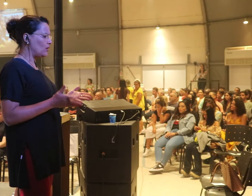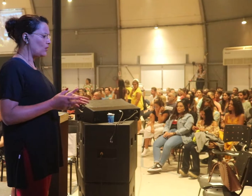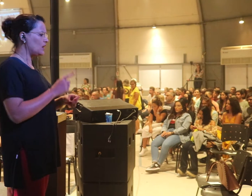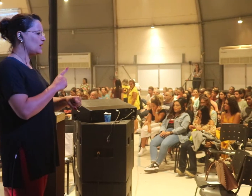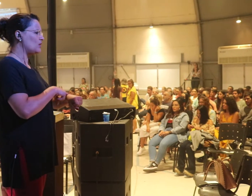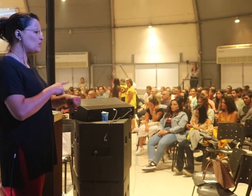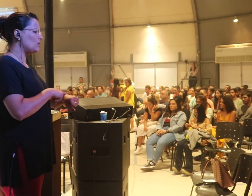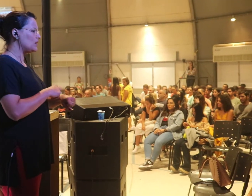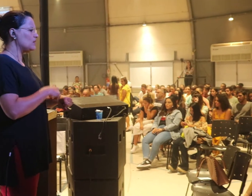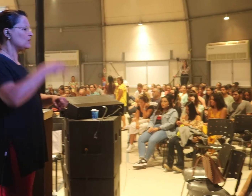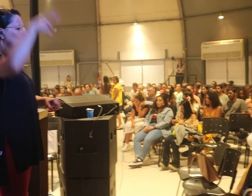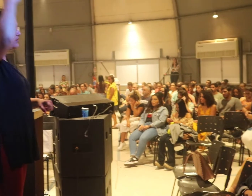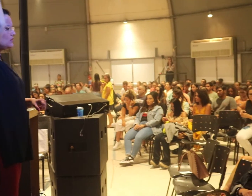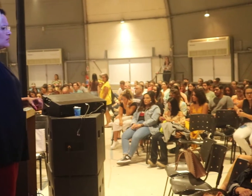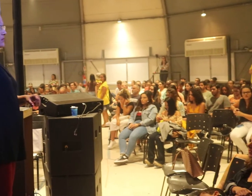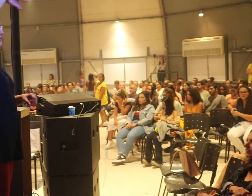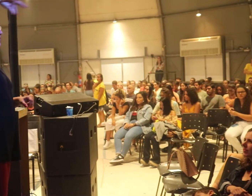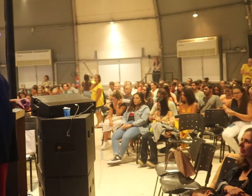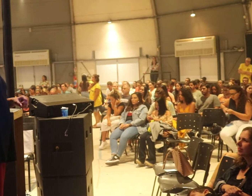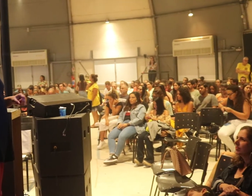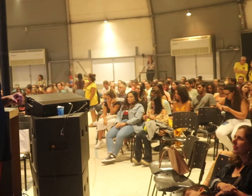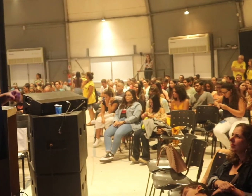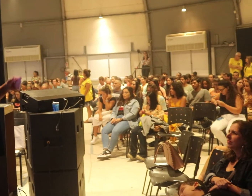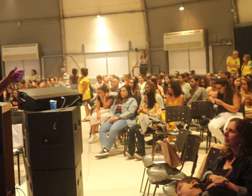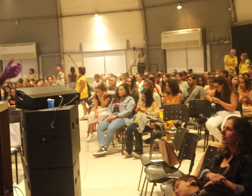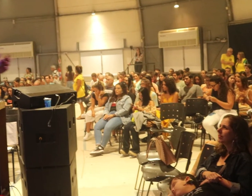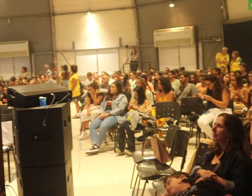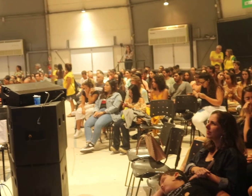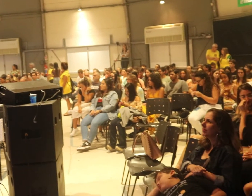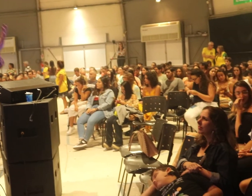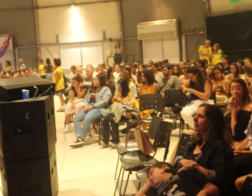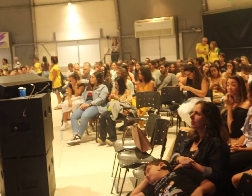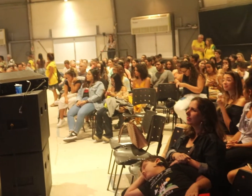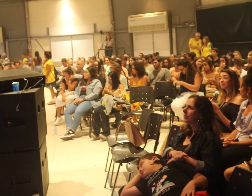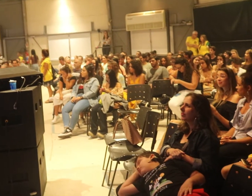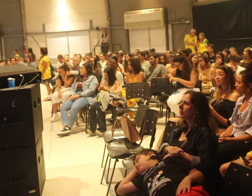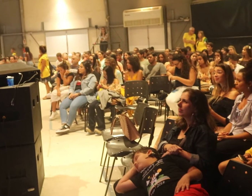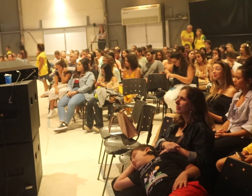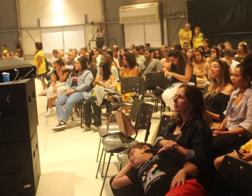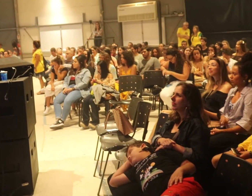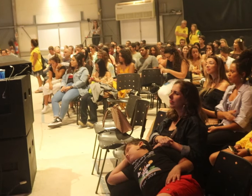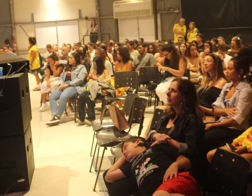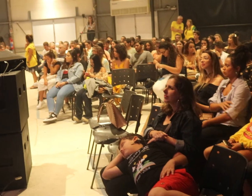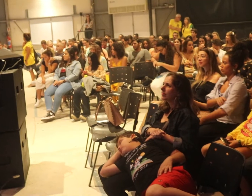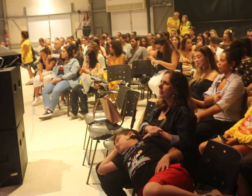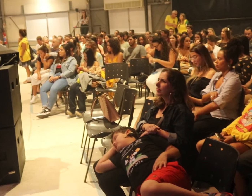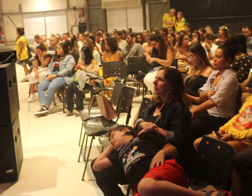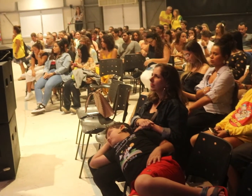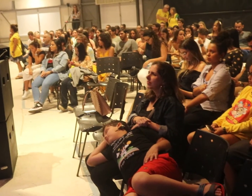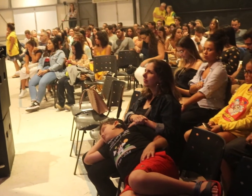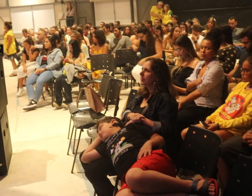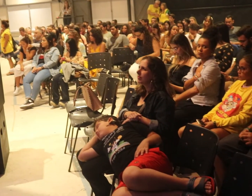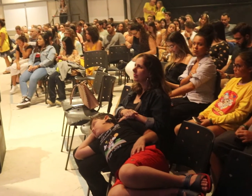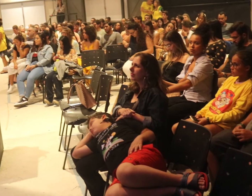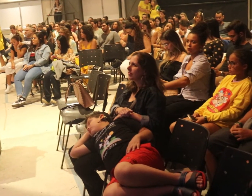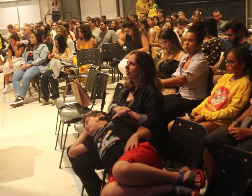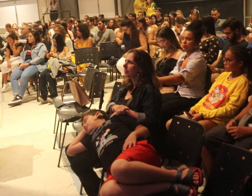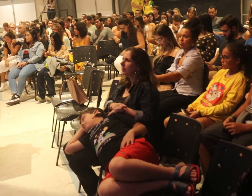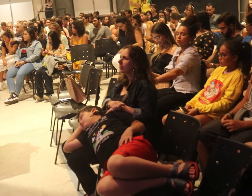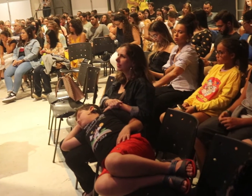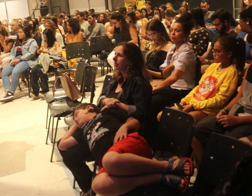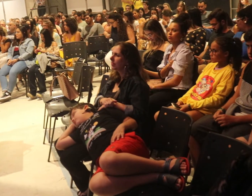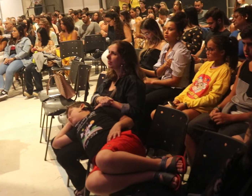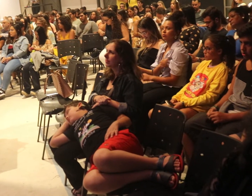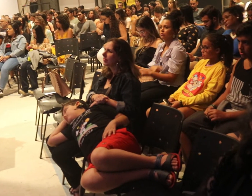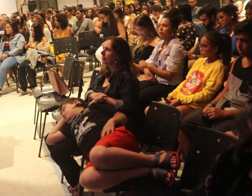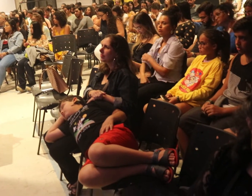o Espírito Santo se revela, se manifesta, fala no nosso coração, traz a palavra de Deus mesmo para dentro da nossa vida, faz com que a palavra